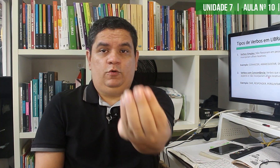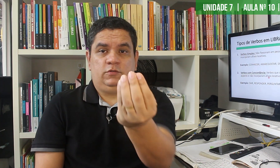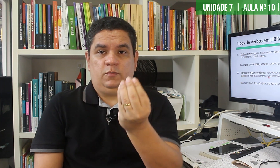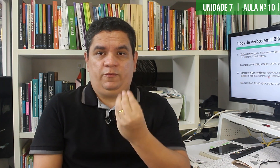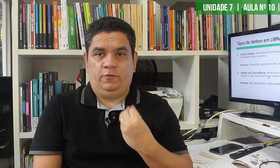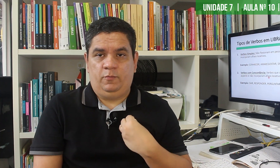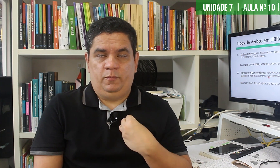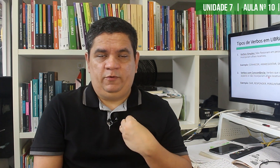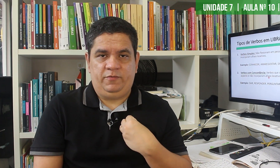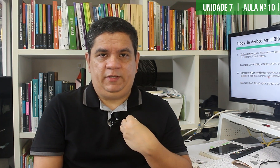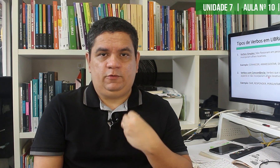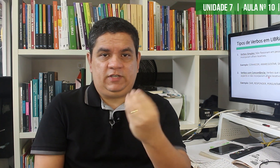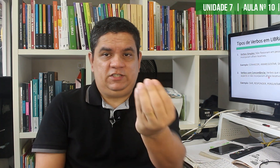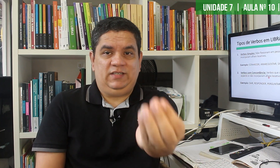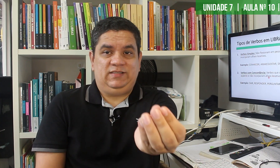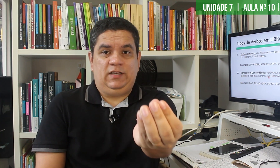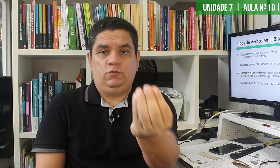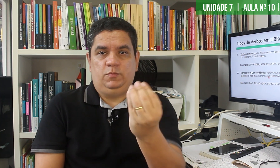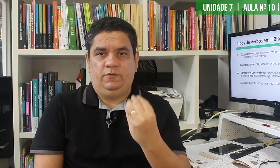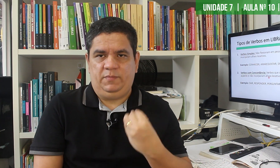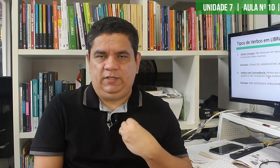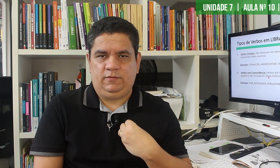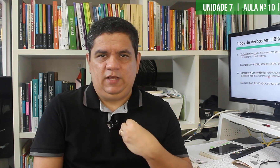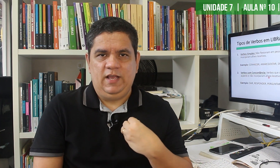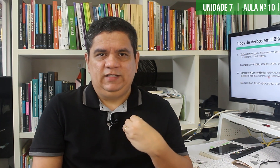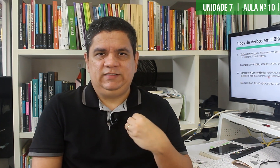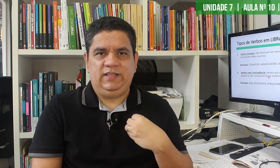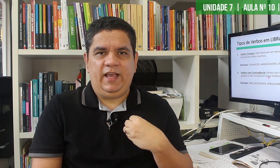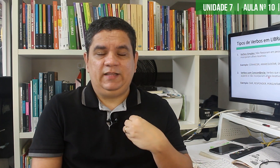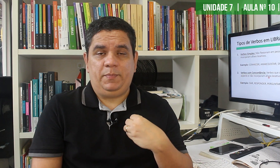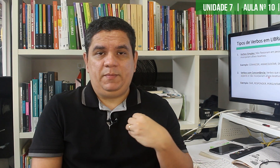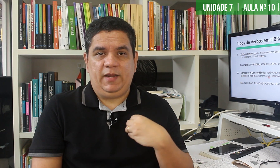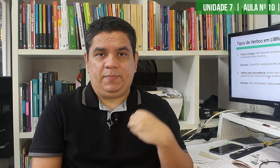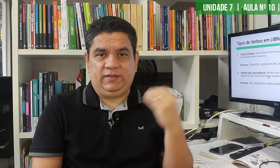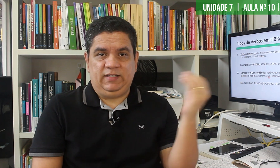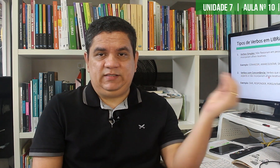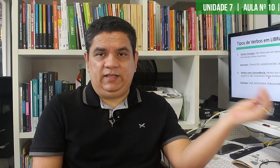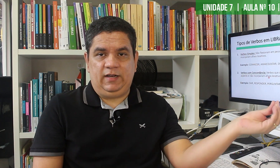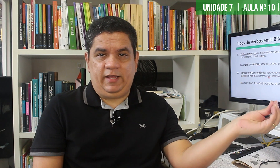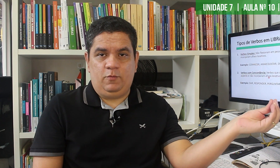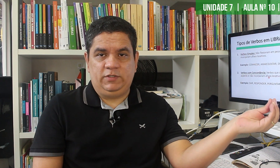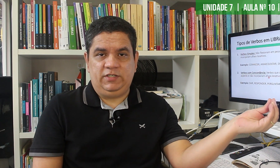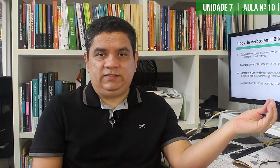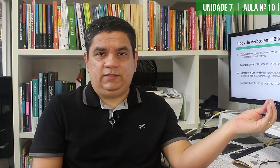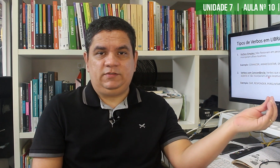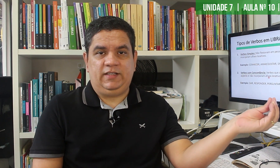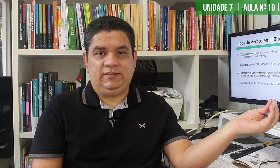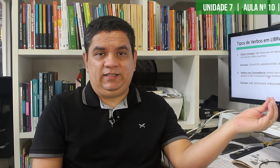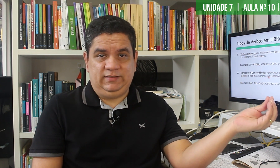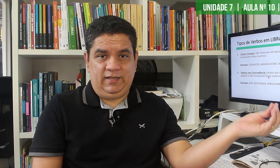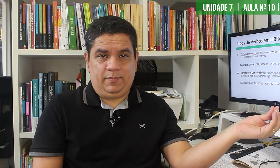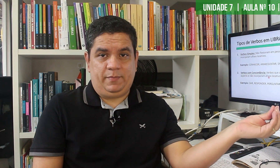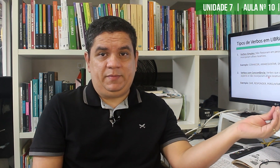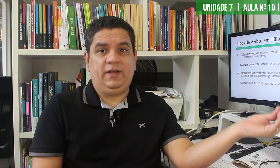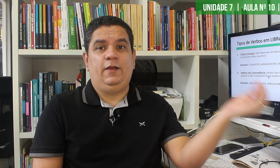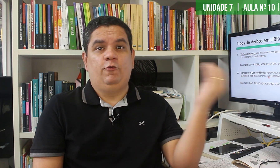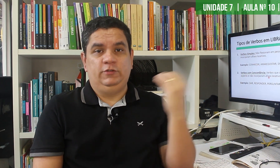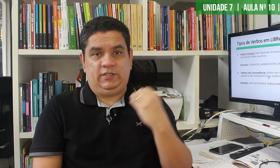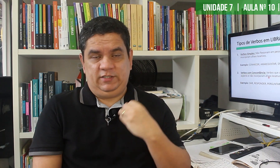outro movimento, outra direção de movimento. Se é da primeira para a terceira é uma direção. Se é da terceira para a primeira é outra